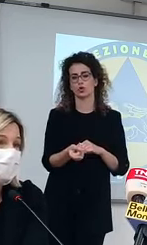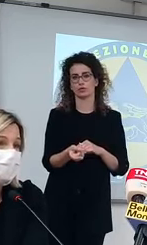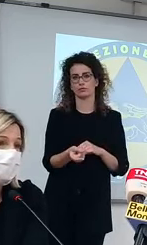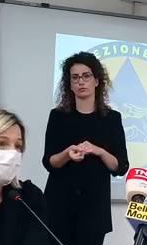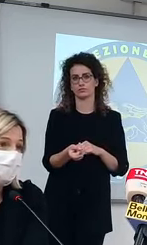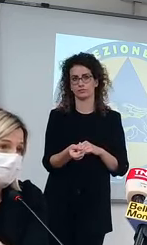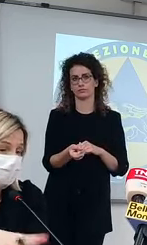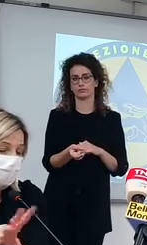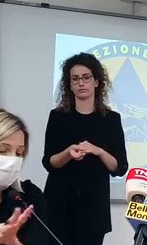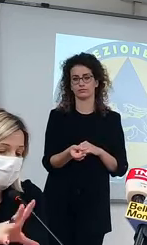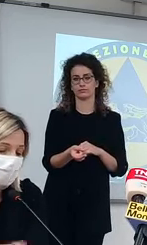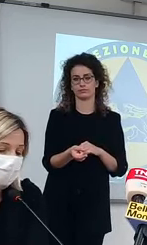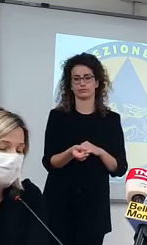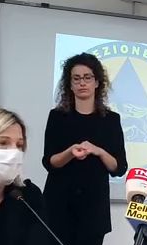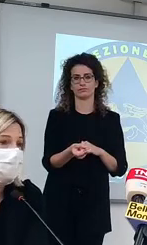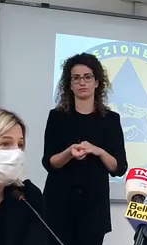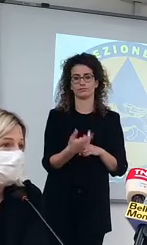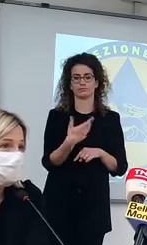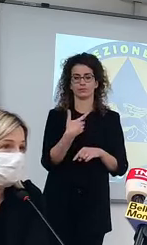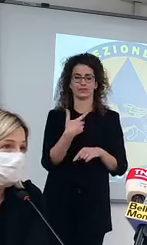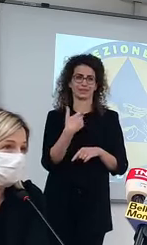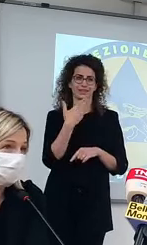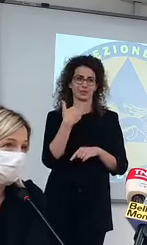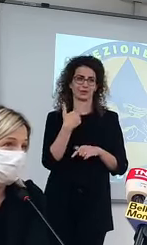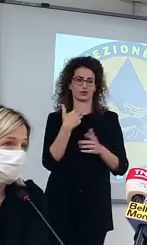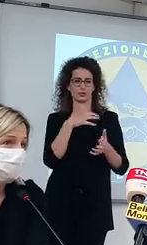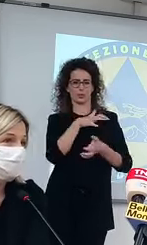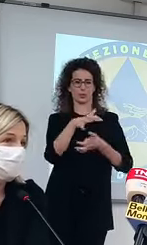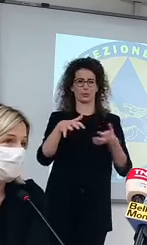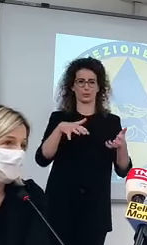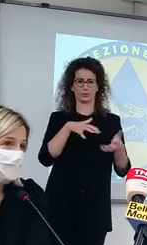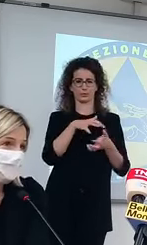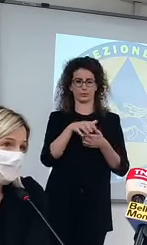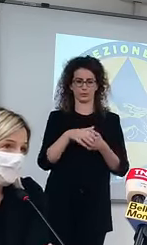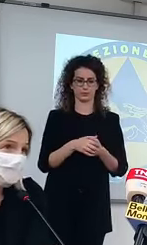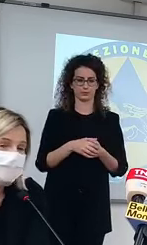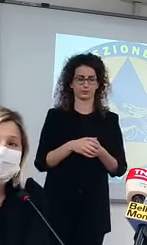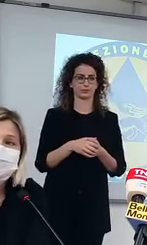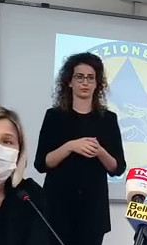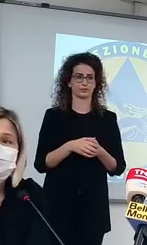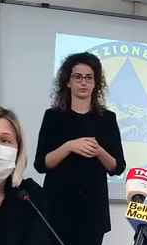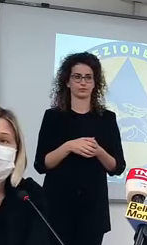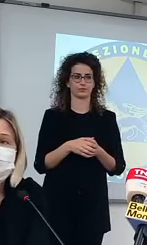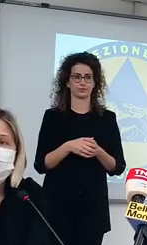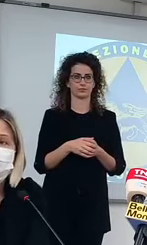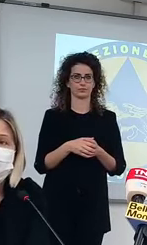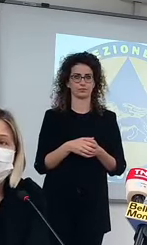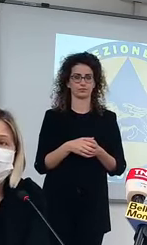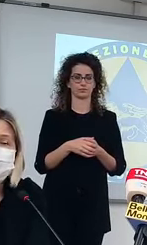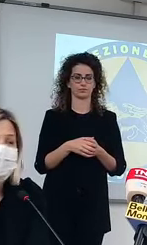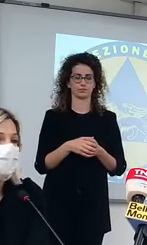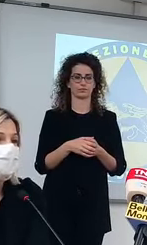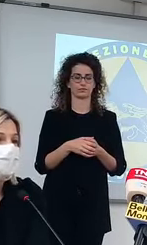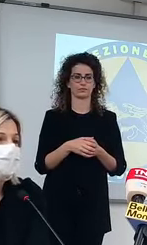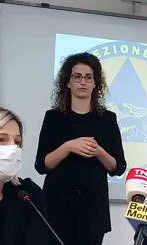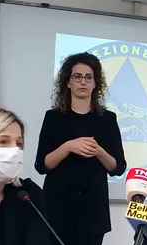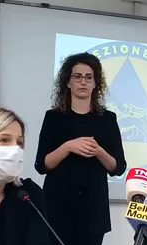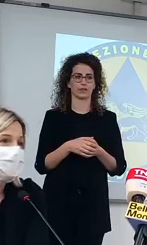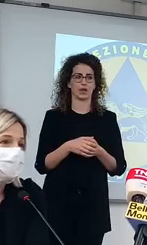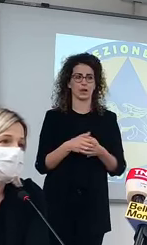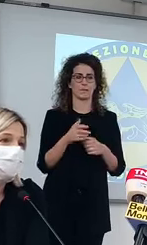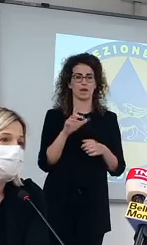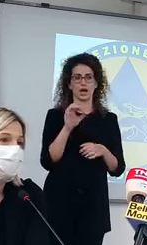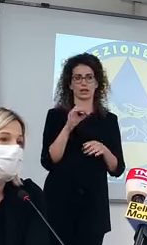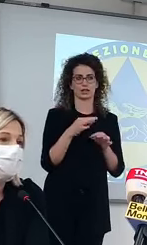spostare lui la seconda dose, quindi secondo me c'è stato un po' di forse confusione in chi ha insomma veicolato un po'. Però hanno chiamato mezz'ora